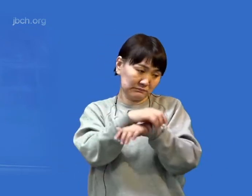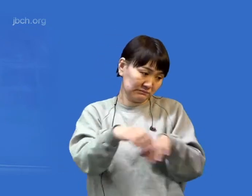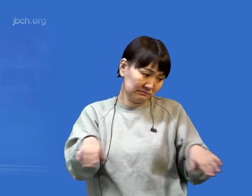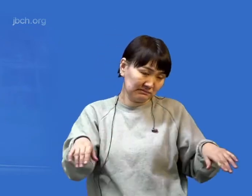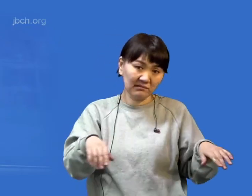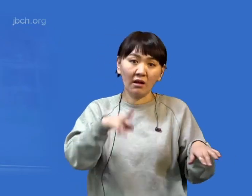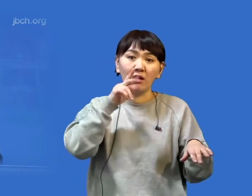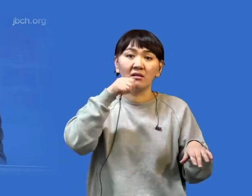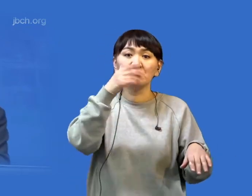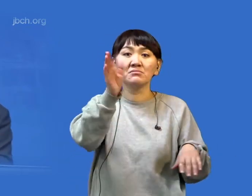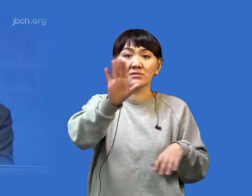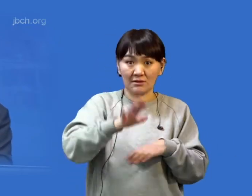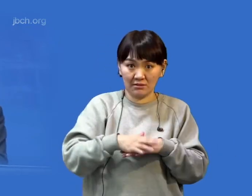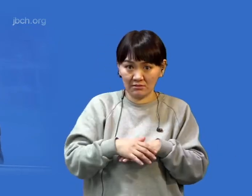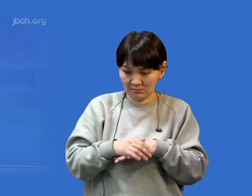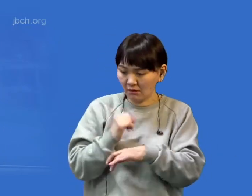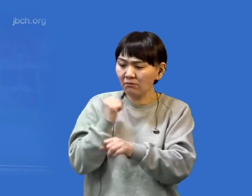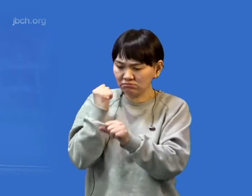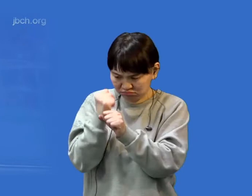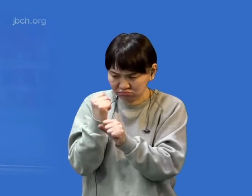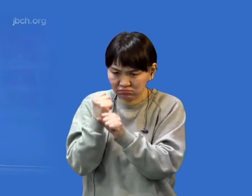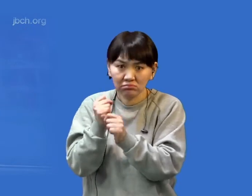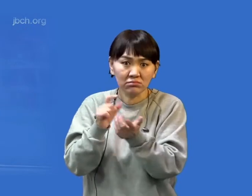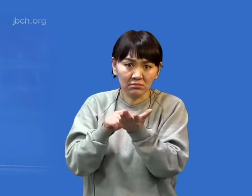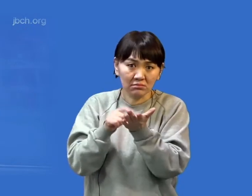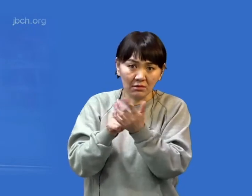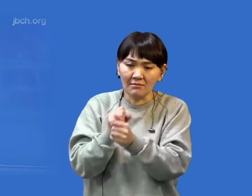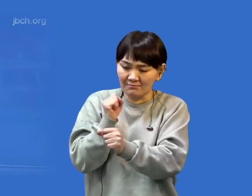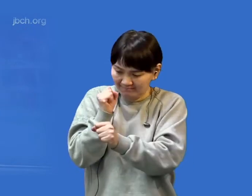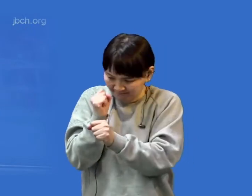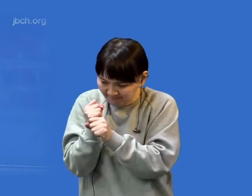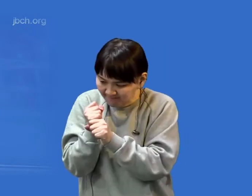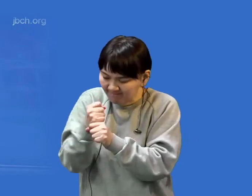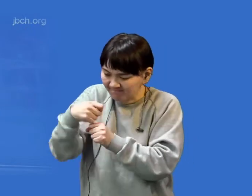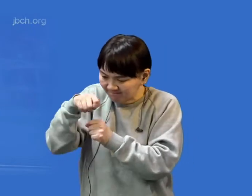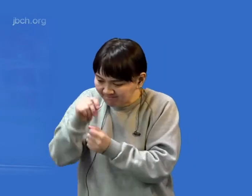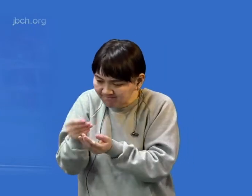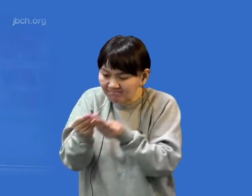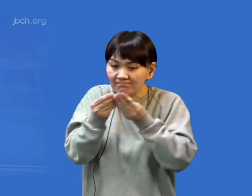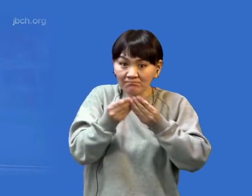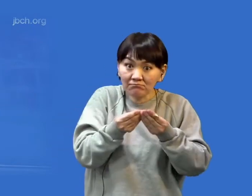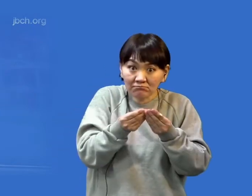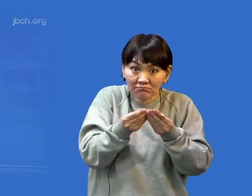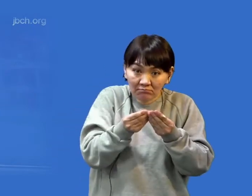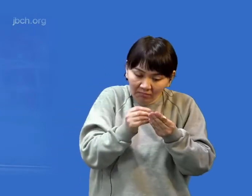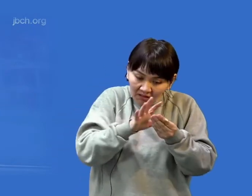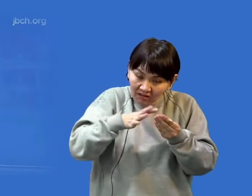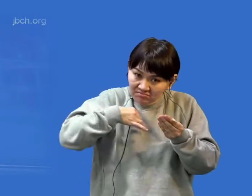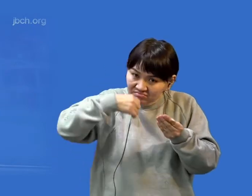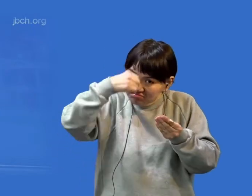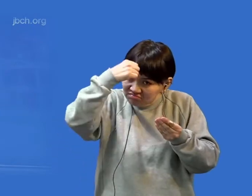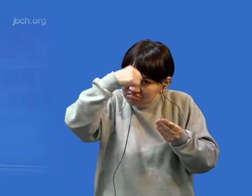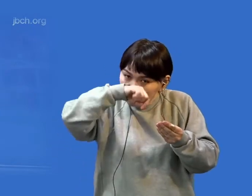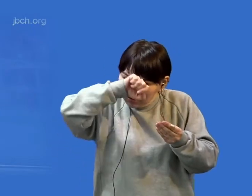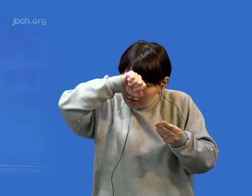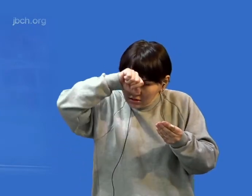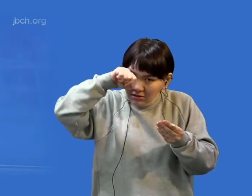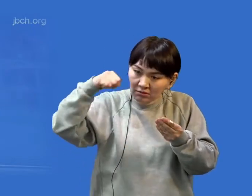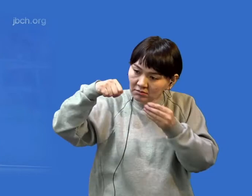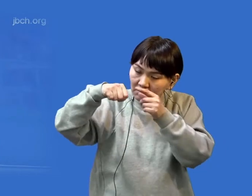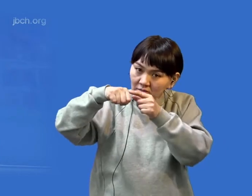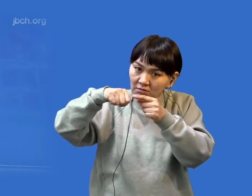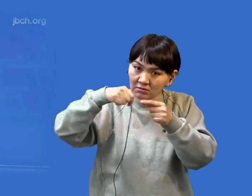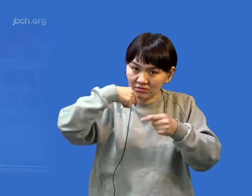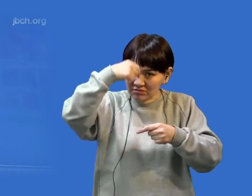явах. Тийм ээ мөнгө олно. Энэ бол миний хөлс, миний